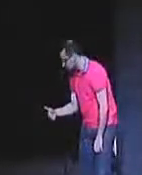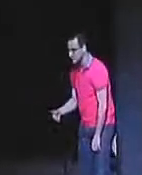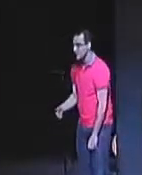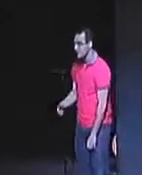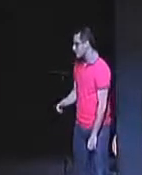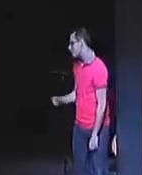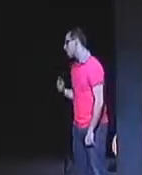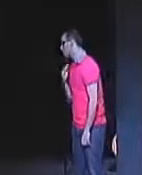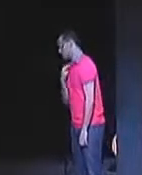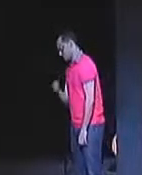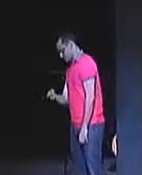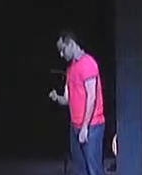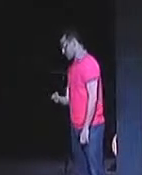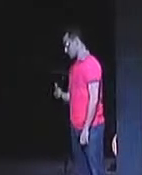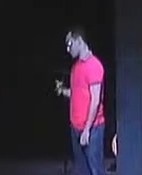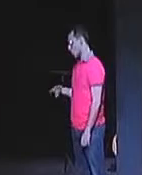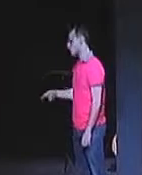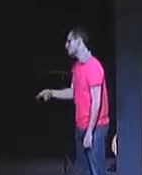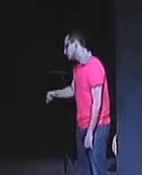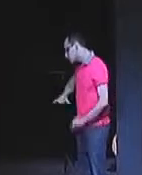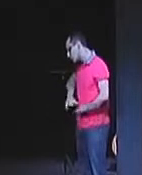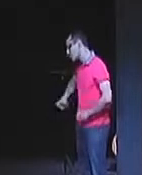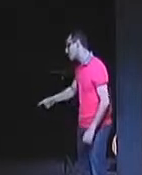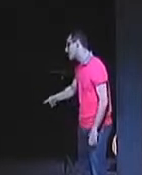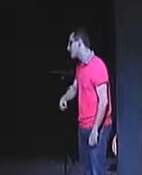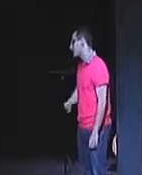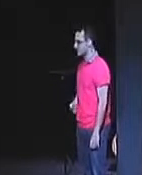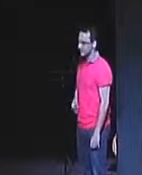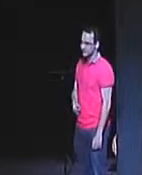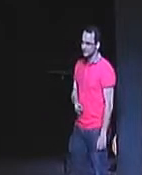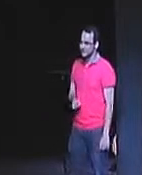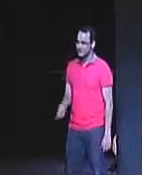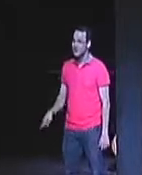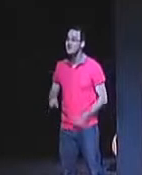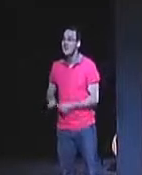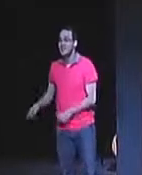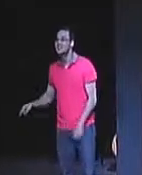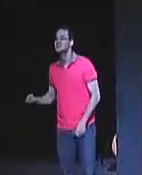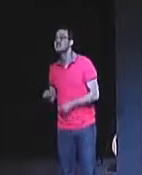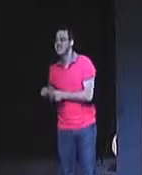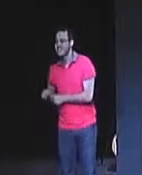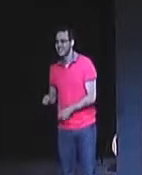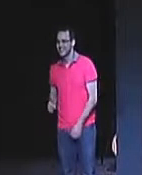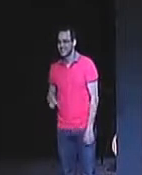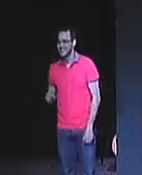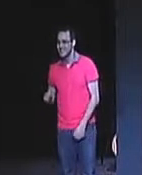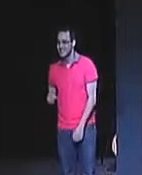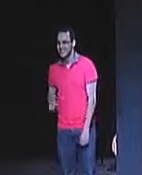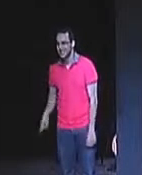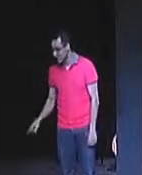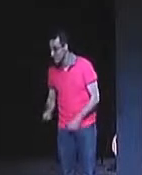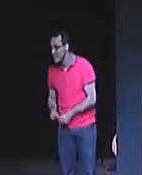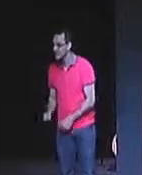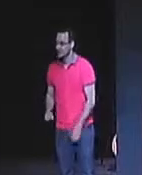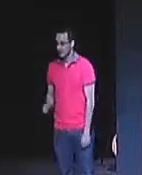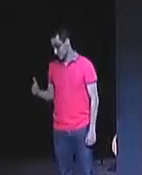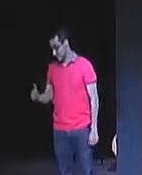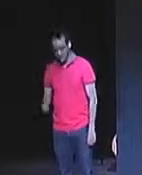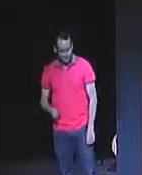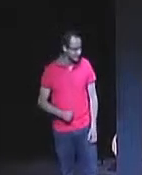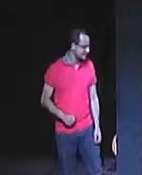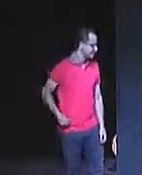poderá ser tomada se você vai se machucar você vai tomar um choque o que é que ela faz primeira coisa que ela faz quando você vira as costas